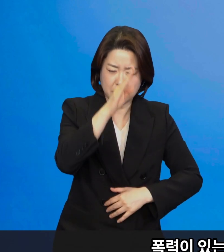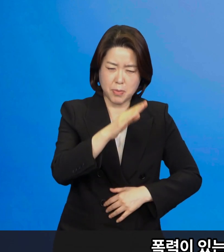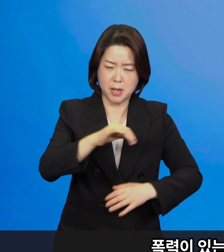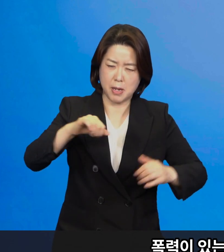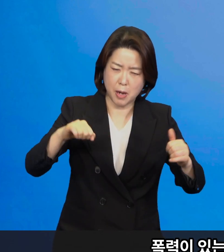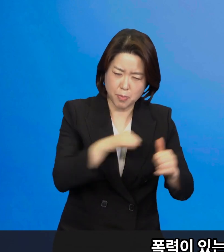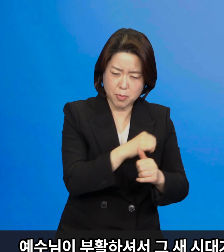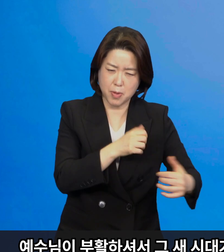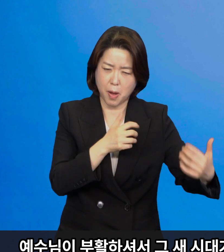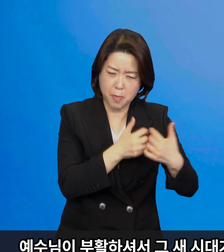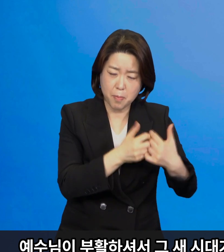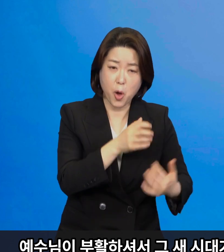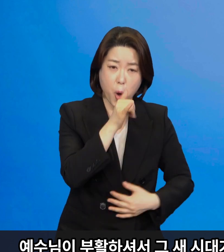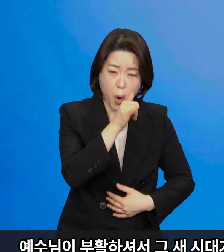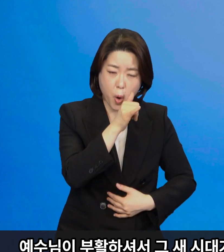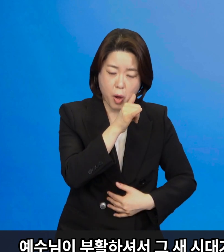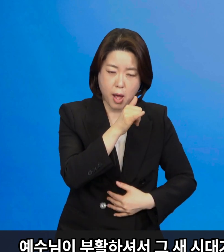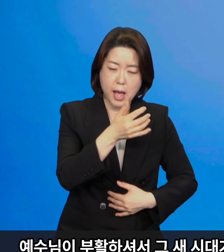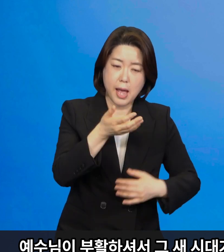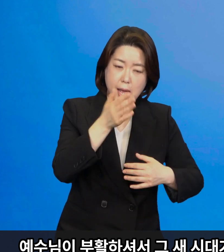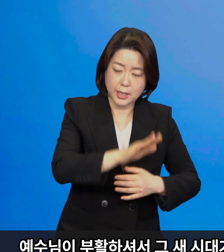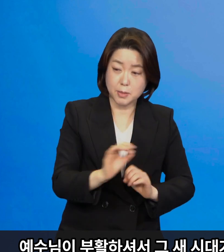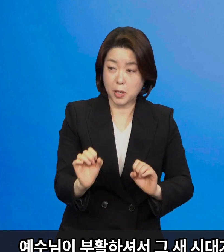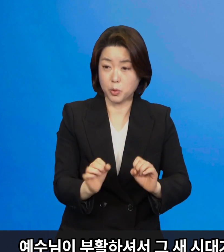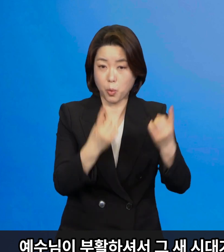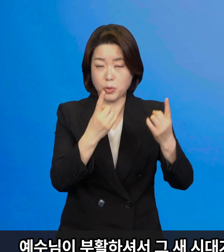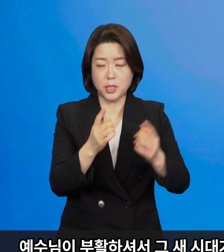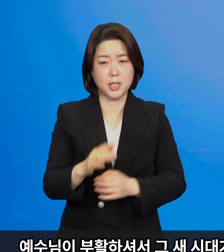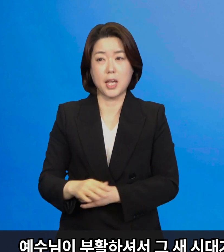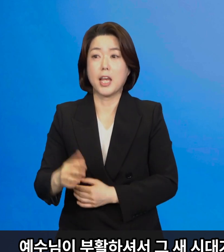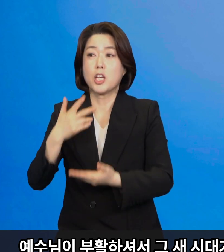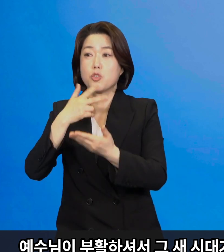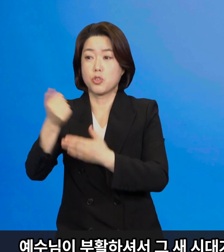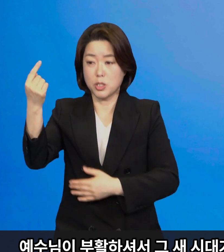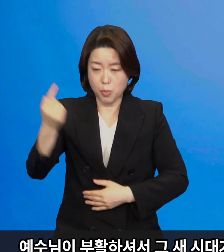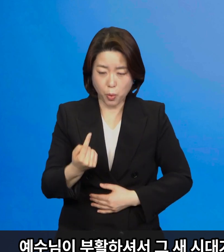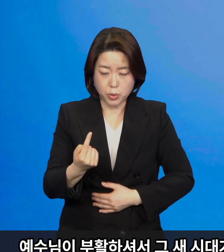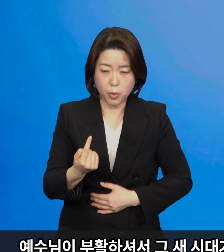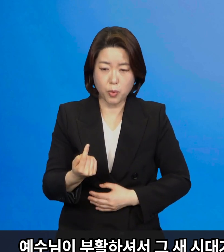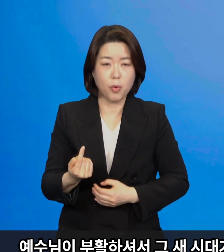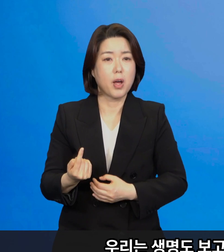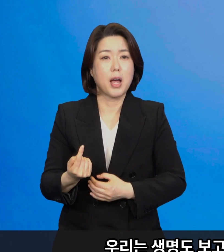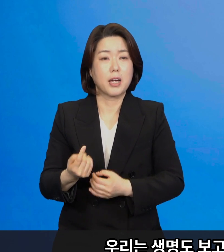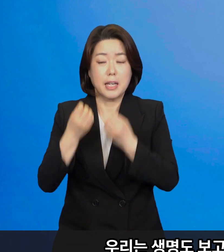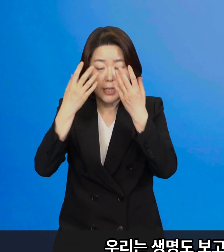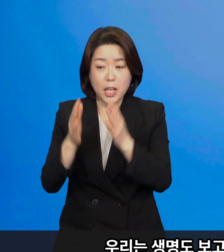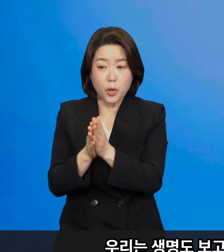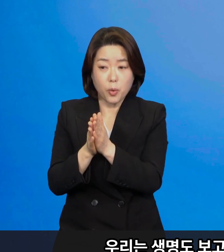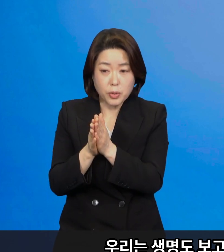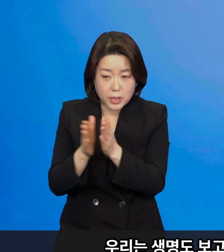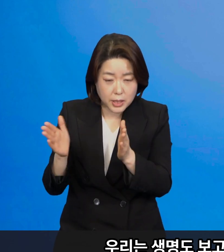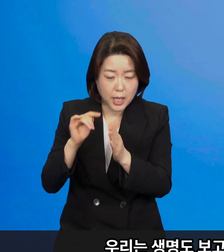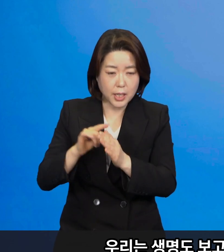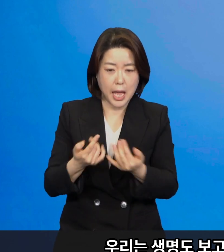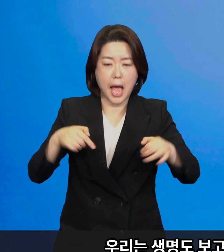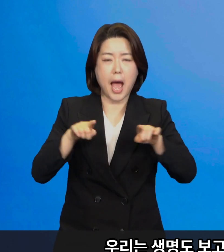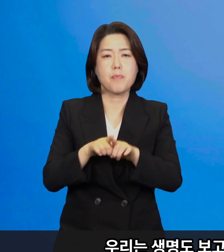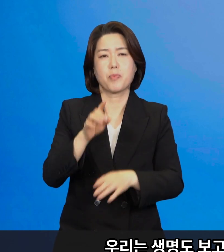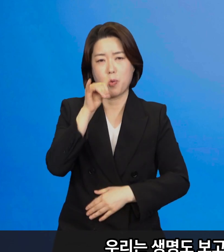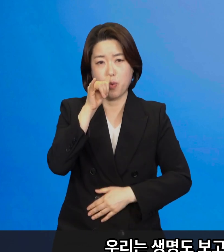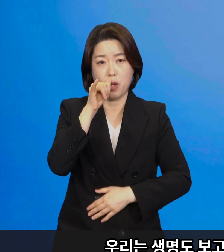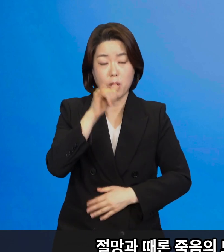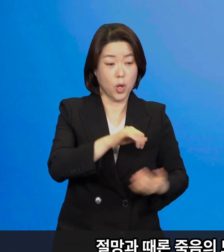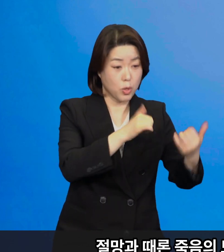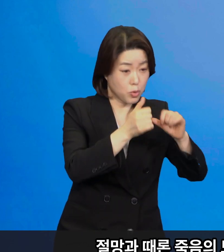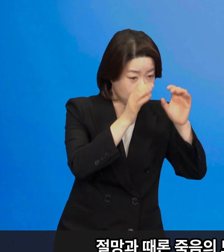시대와 동시에 예수님이 부활하셔서 그 새 시대가 중첩되어 있는 시대에 살고 있어요. 우리는 생명도 보고 기쁨도 보지만